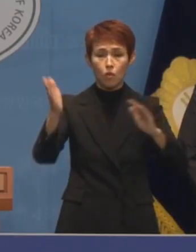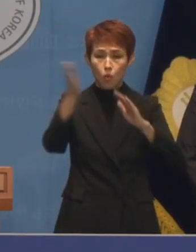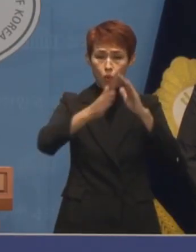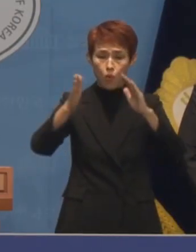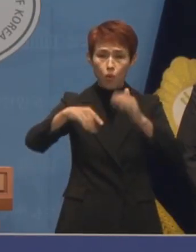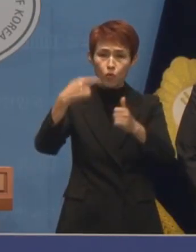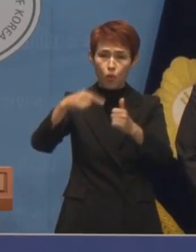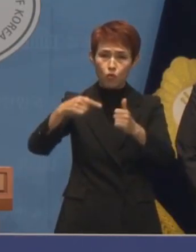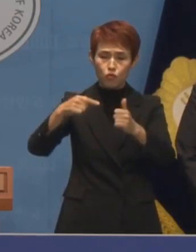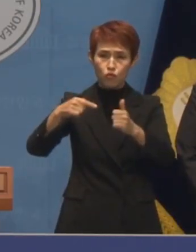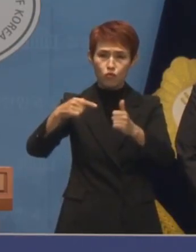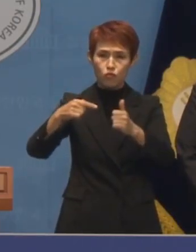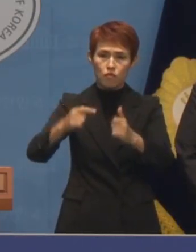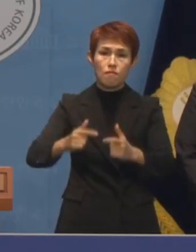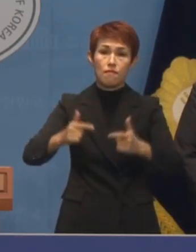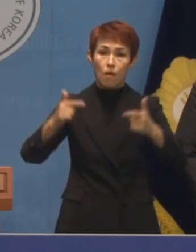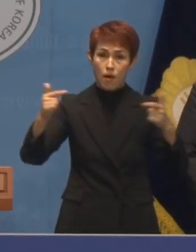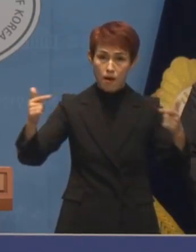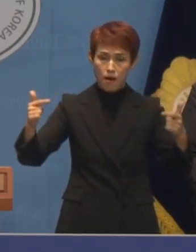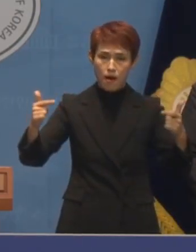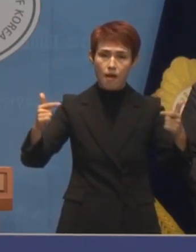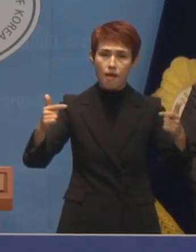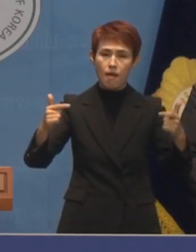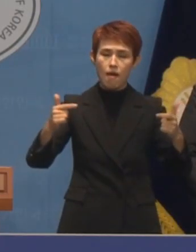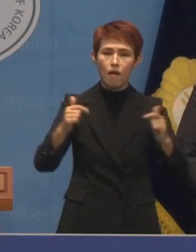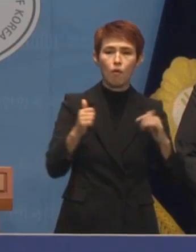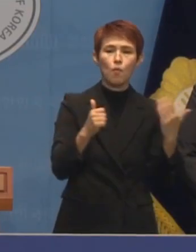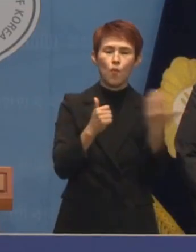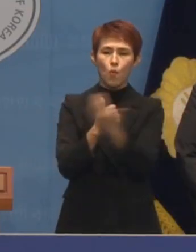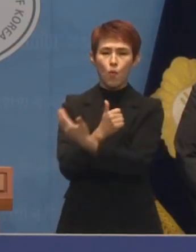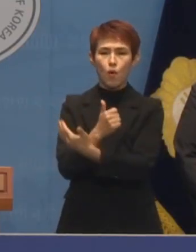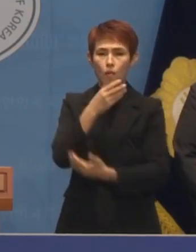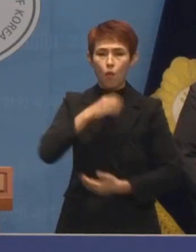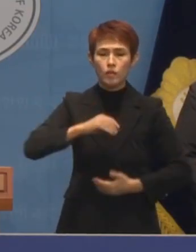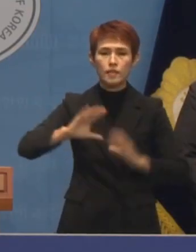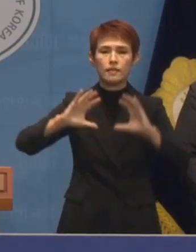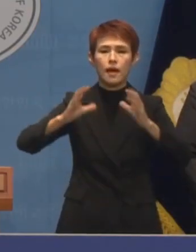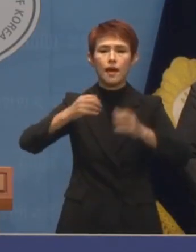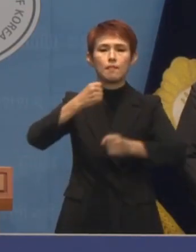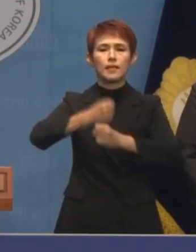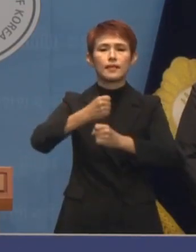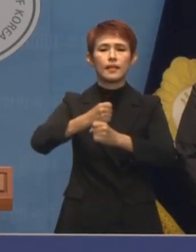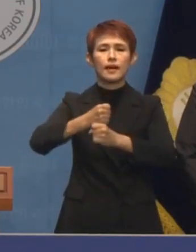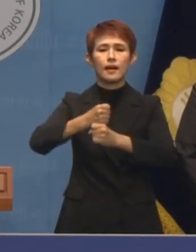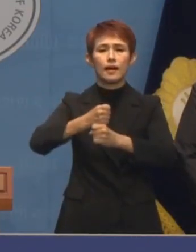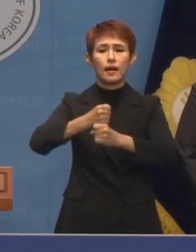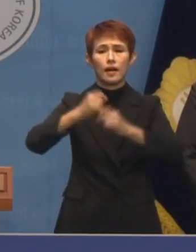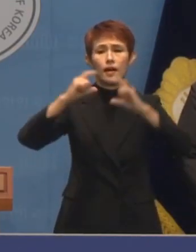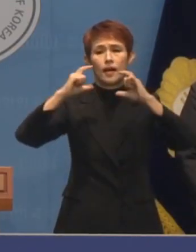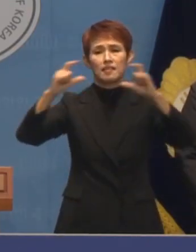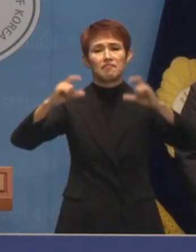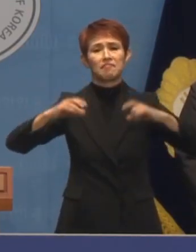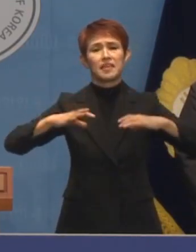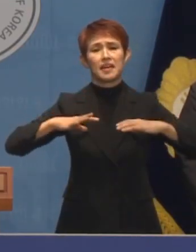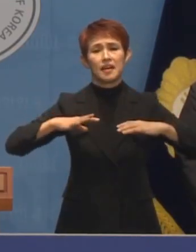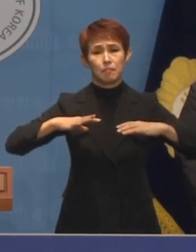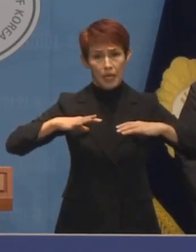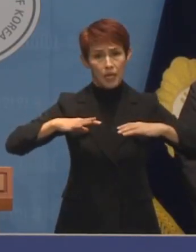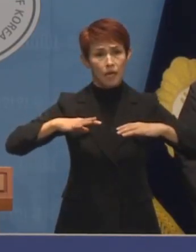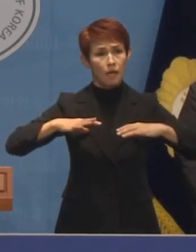공공교육성 강화를 통해 포용적 복지국가의 틀을 완성하겠다고